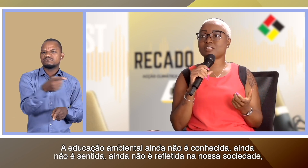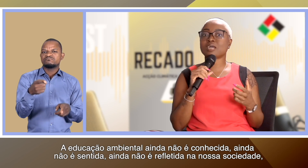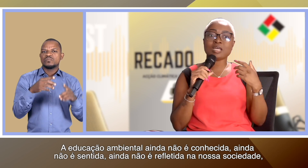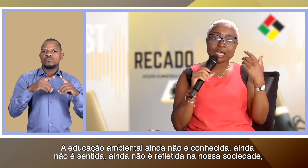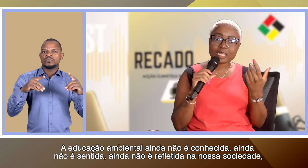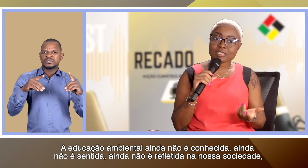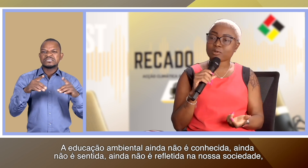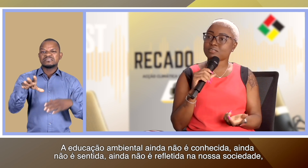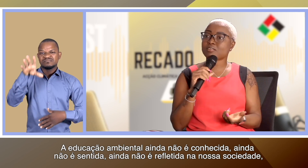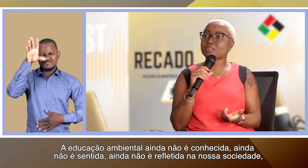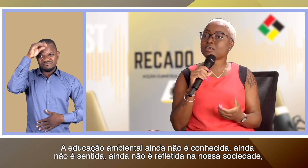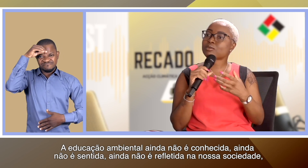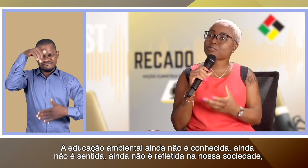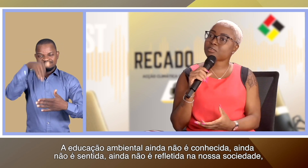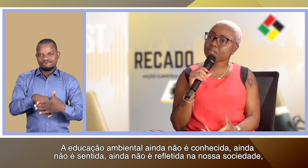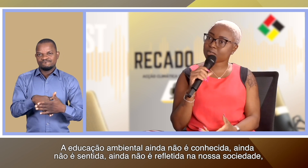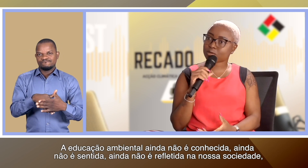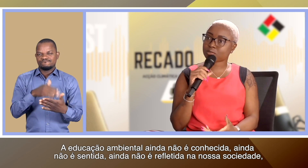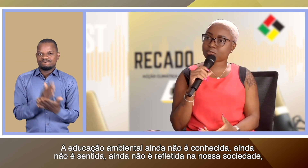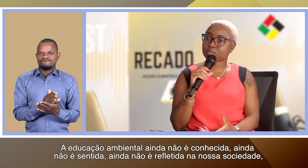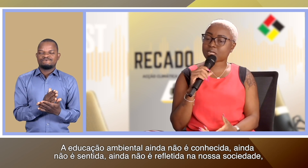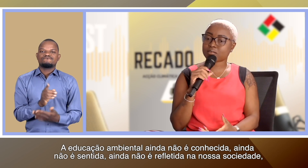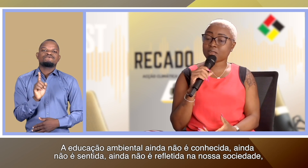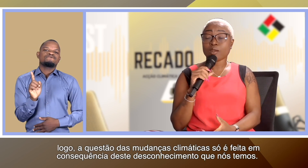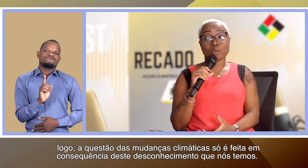conhecida, ainda não é sentida, ainda não é refletida na nossa sociedade.